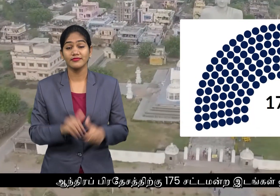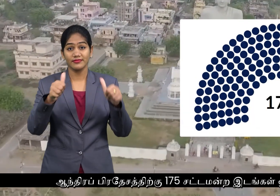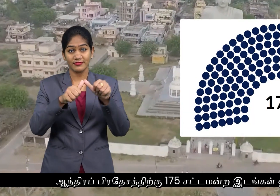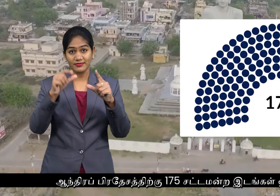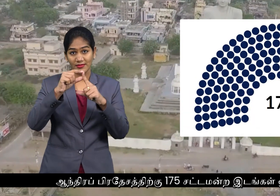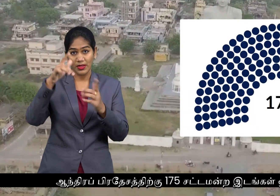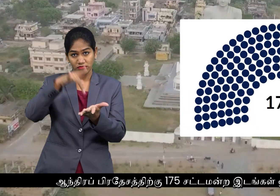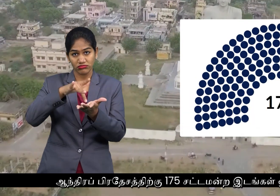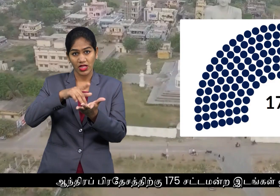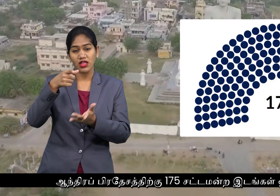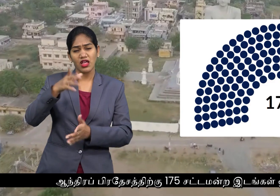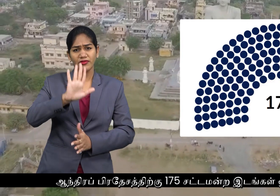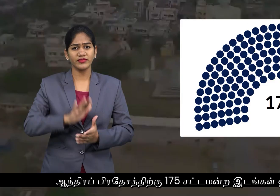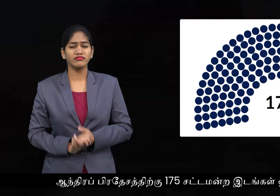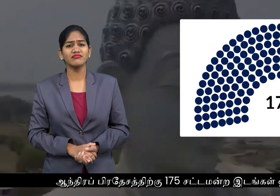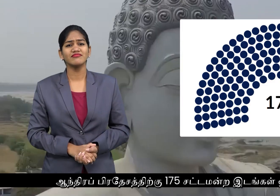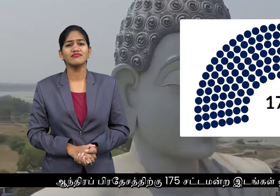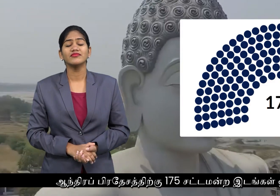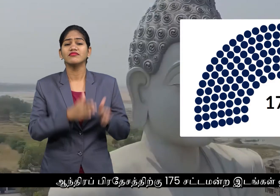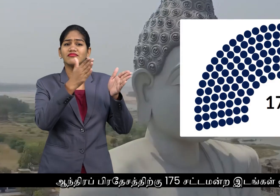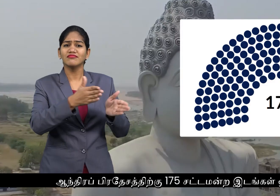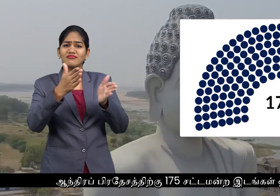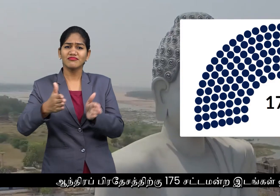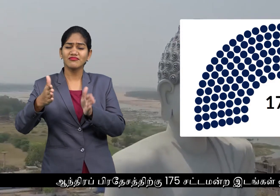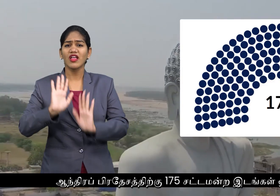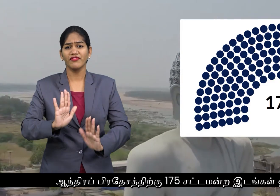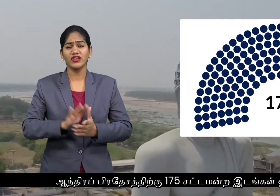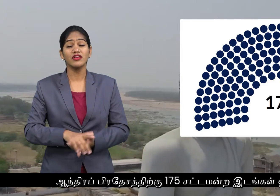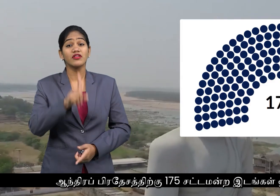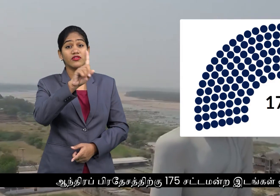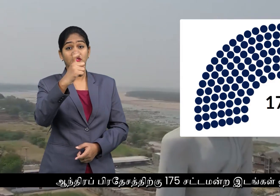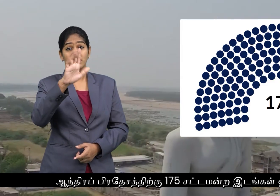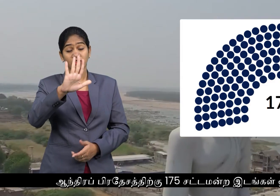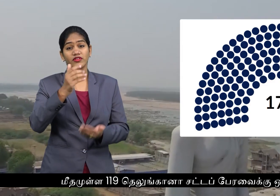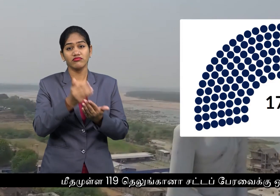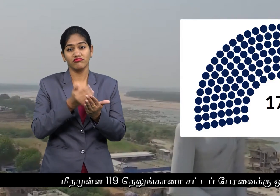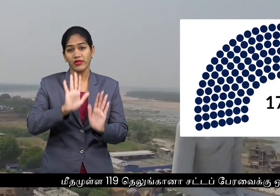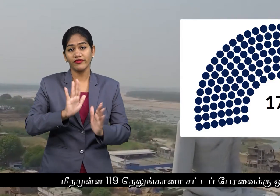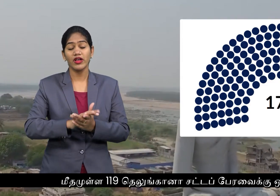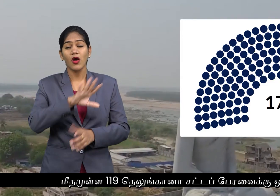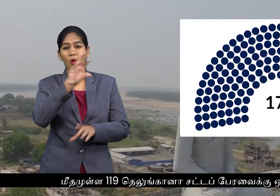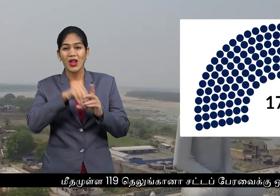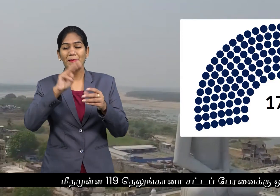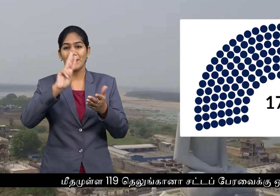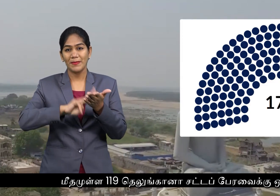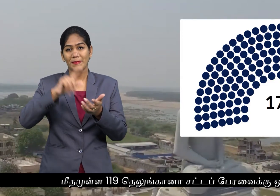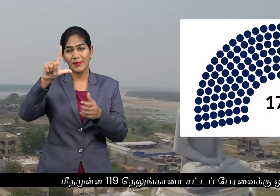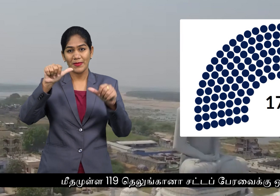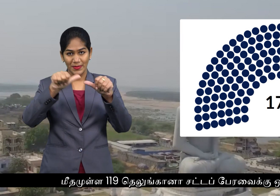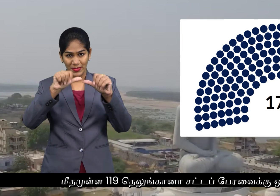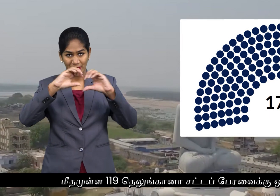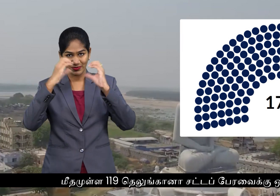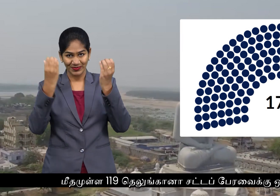ஆந்திர பிரதேசத்திற்கு 175 சட்டமன்ற இடங்கள் ஒதுக்கப்பட்டன. மீதமுள்ள